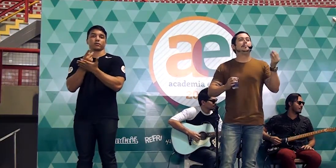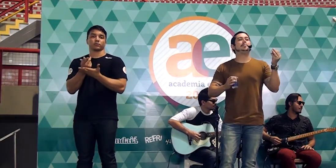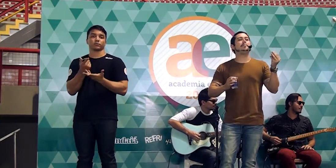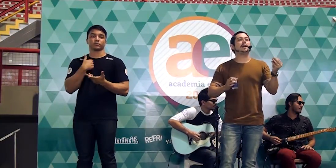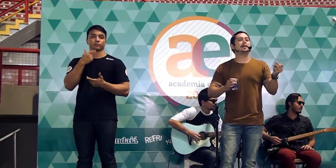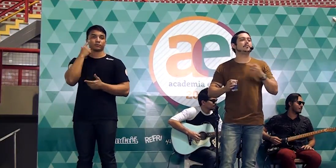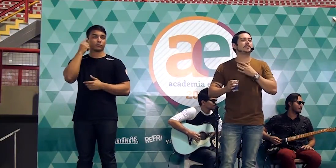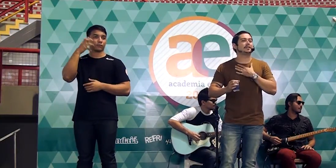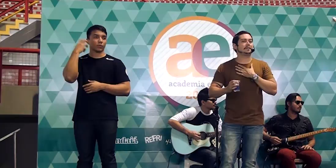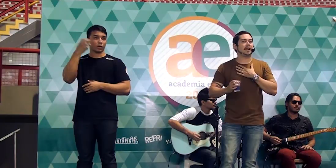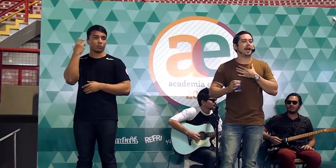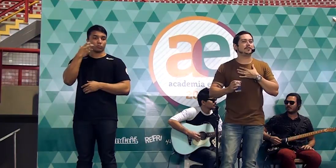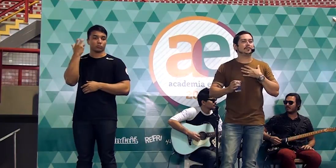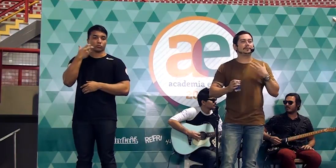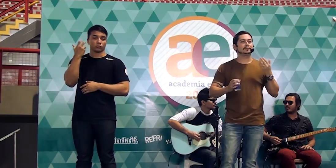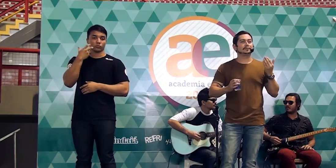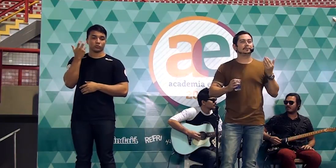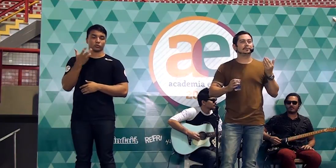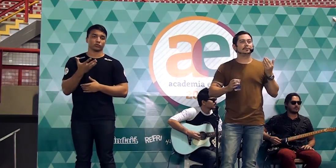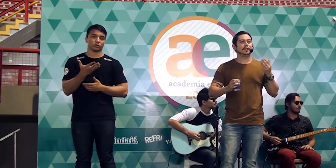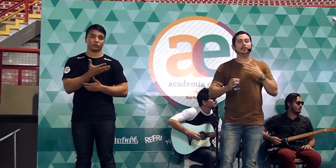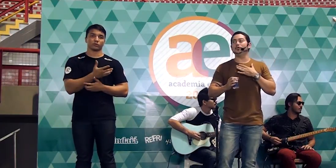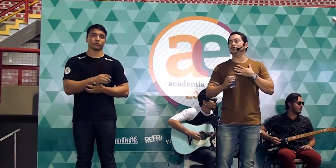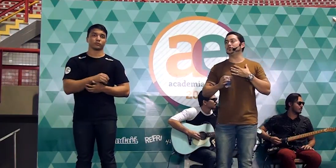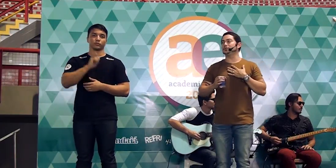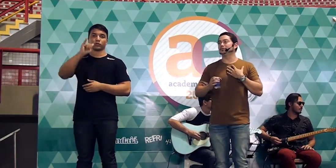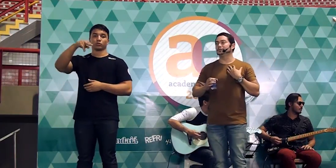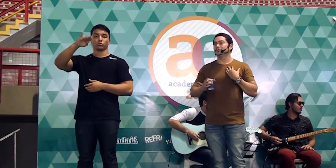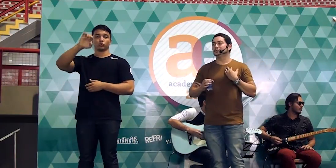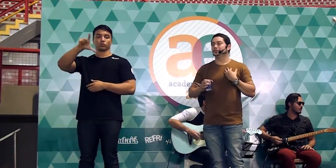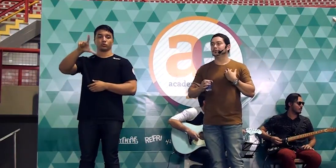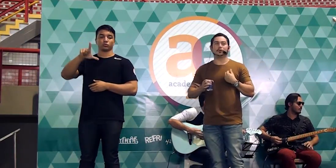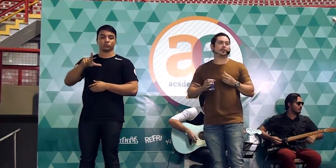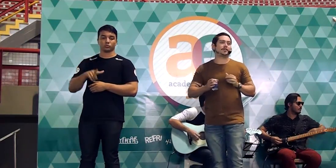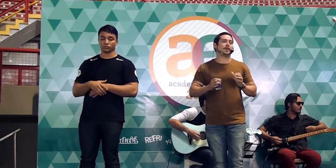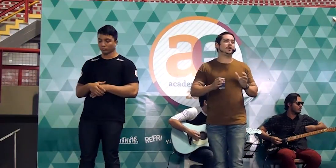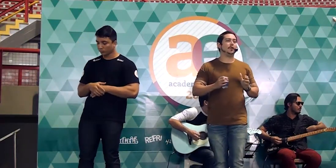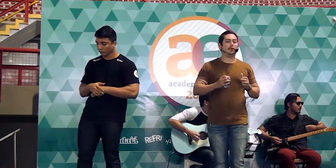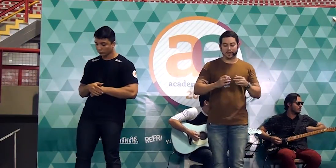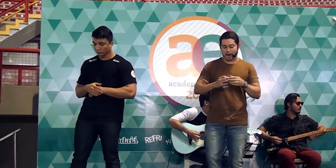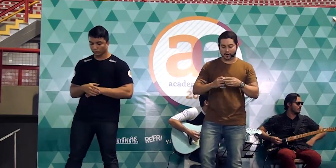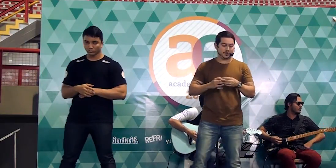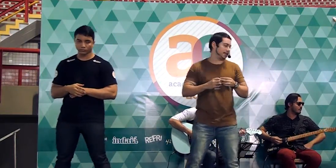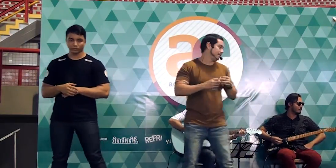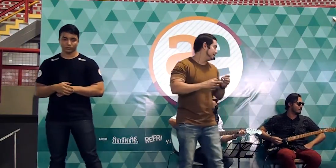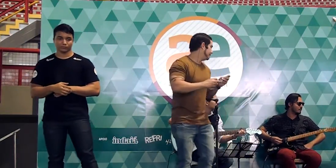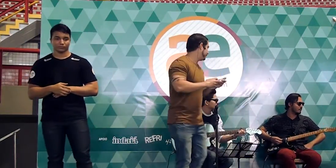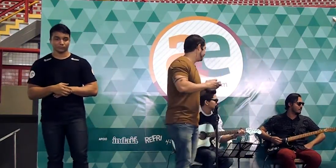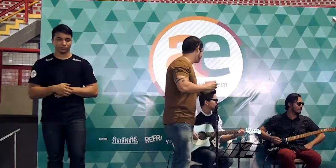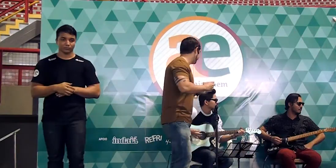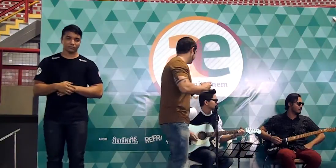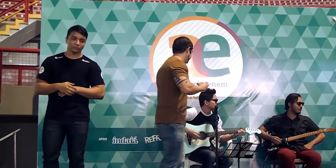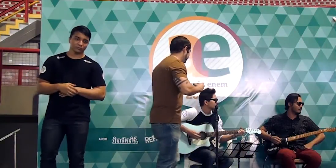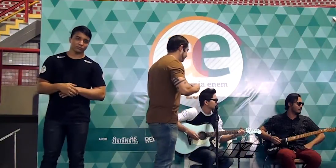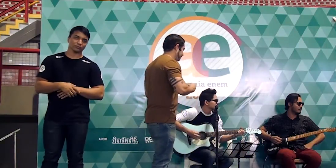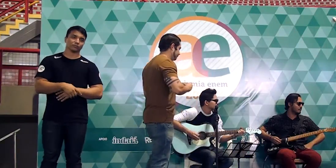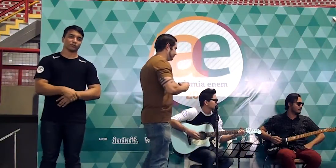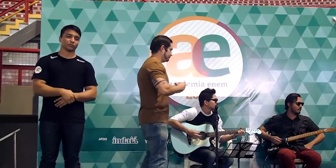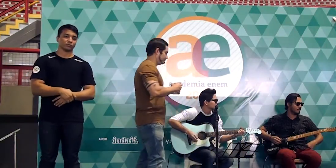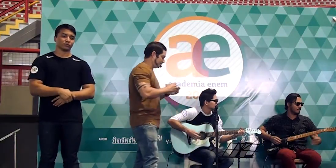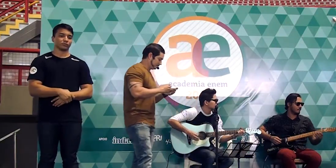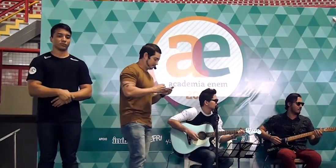Ok, primeira música da tarde, Inútil, do Traje a Rigor. A Rocha.